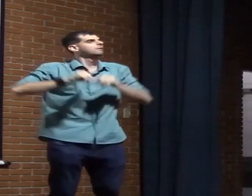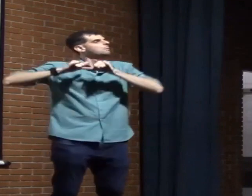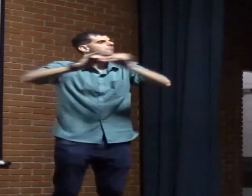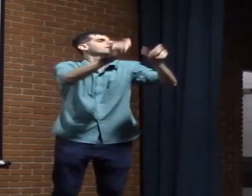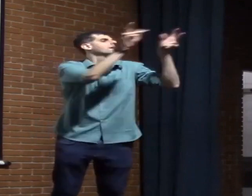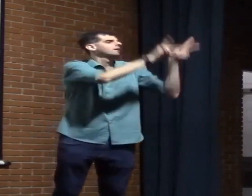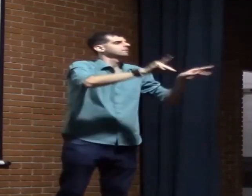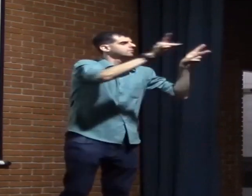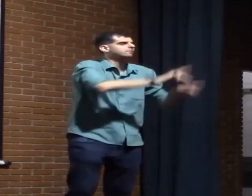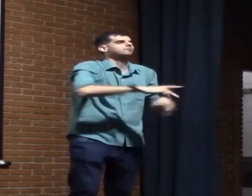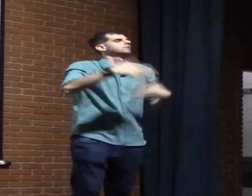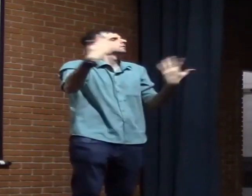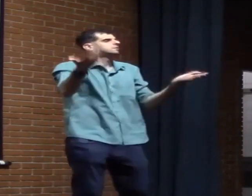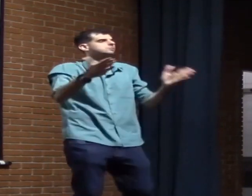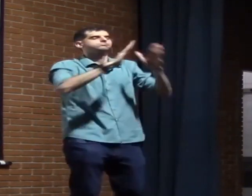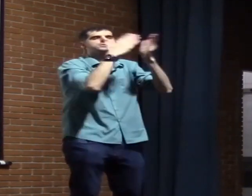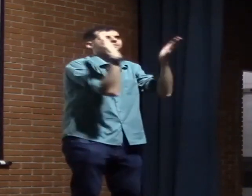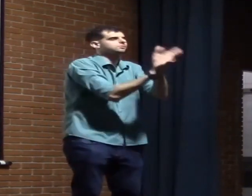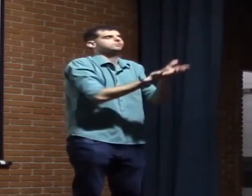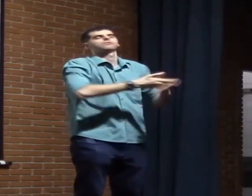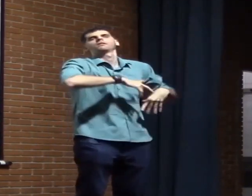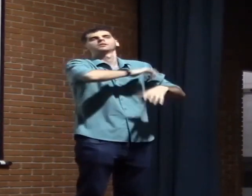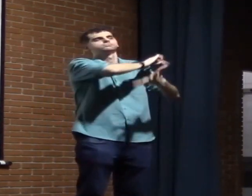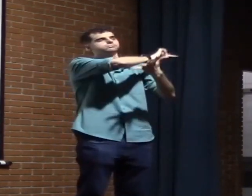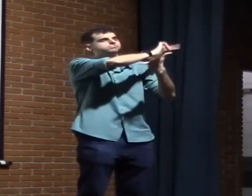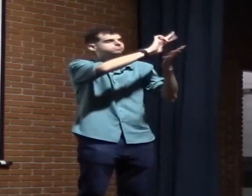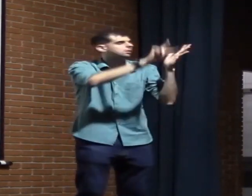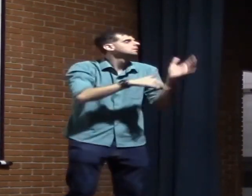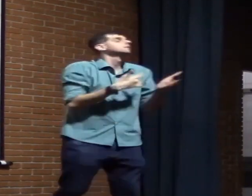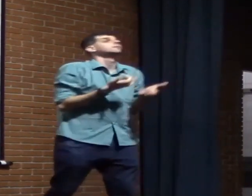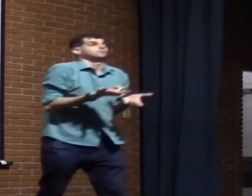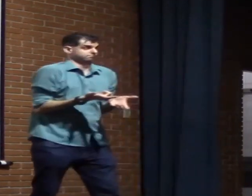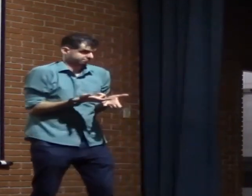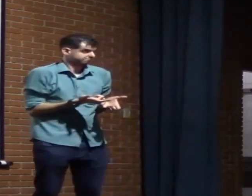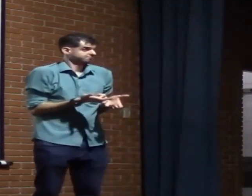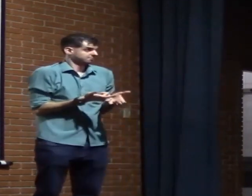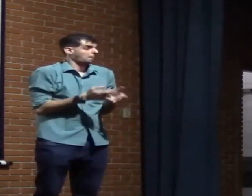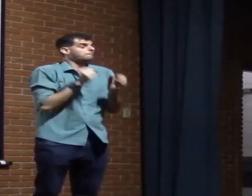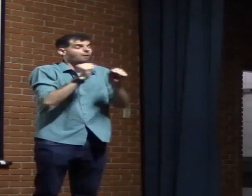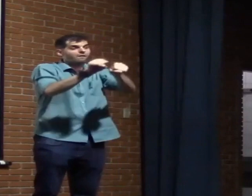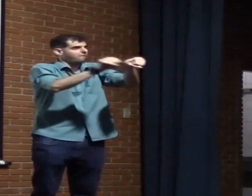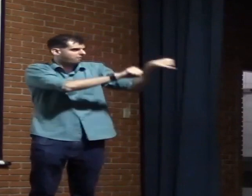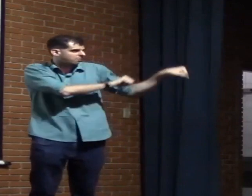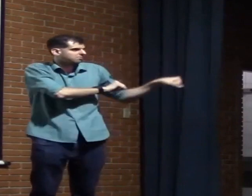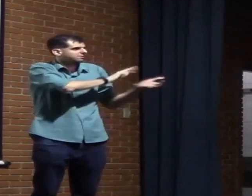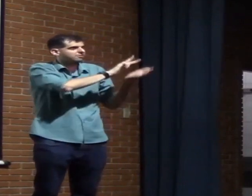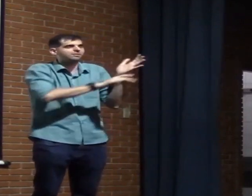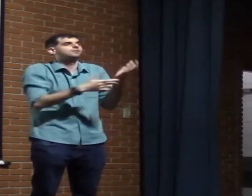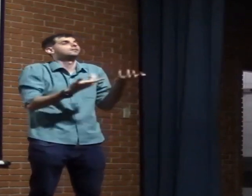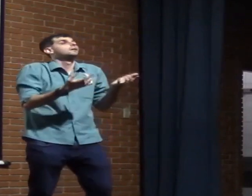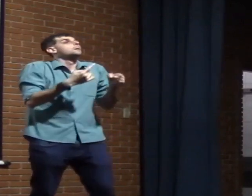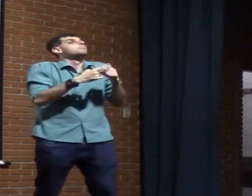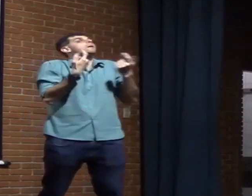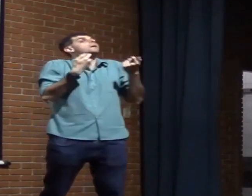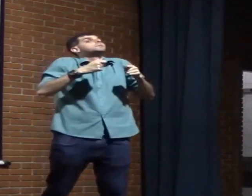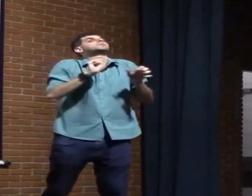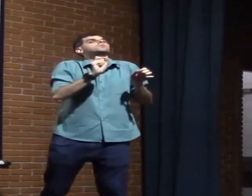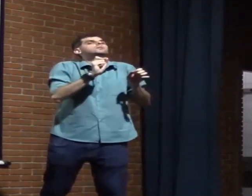todos os tipos de trabalho, surdos, supermercado, shopping, escolas, e assim, em todos esses locais, é necessário que esses surdos